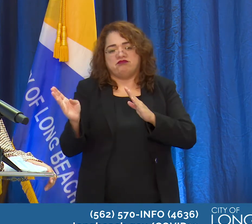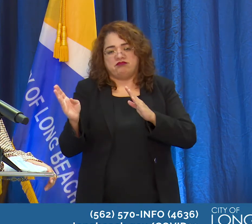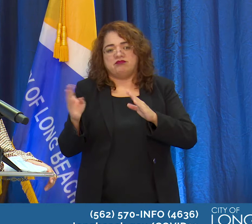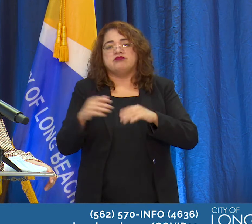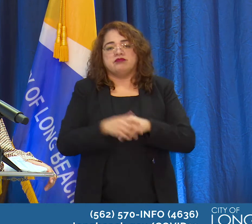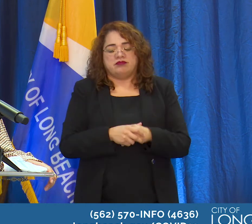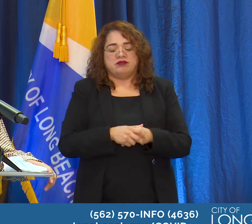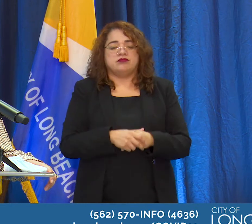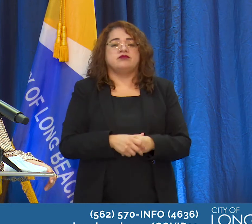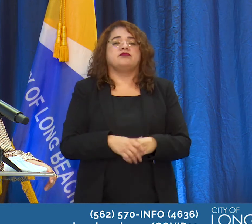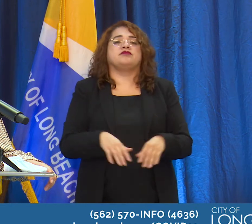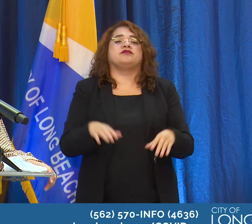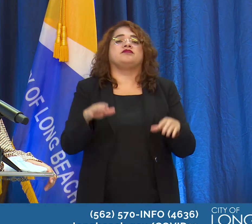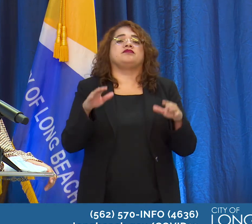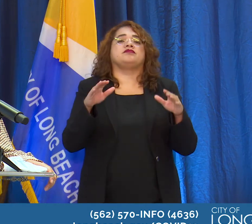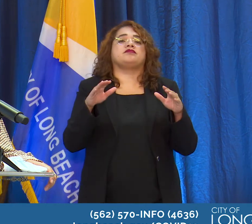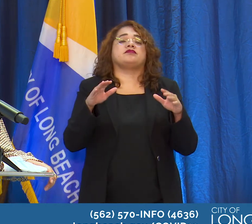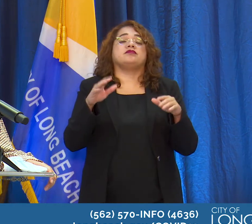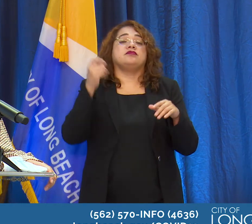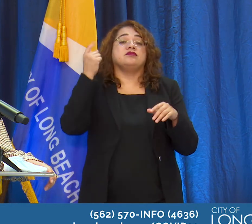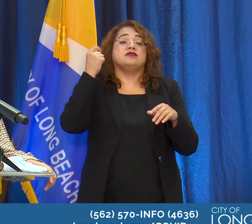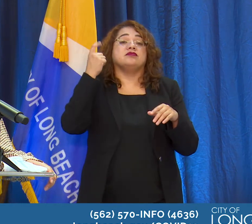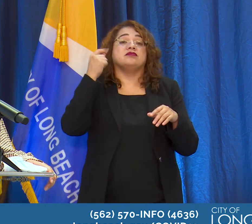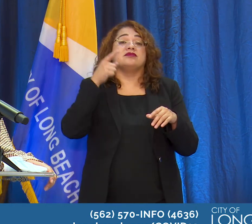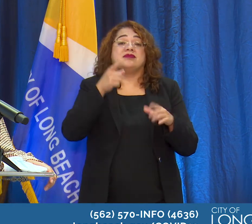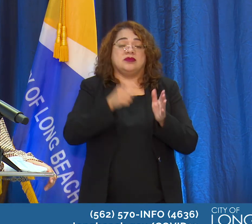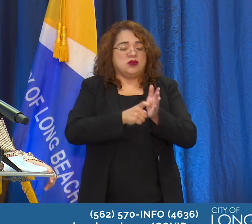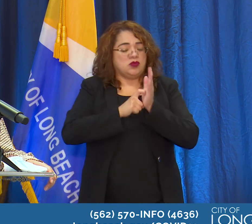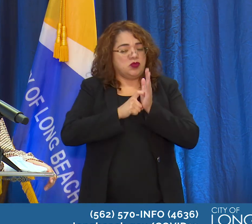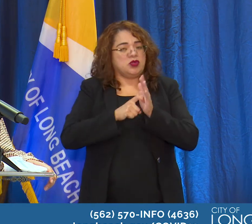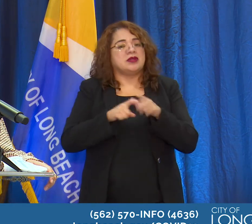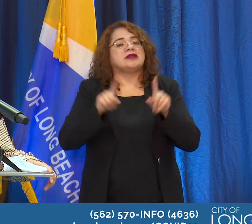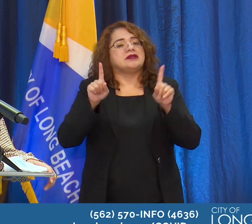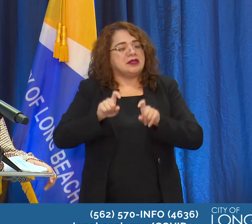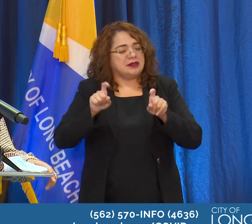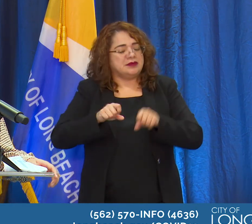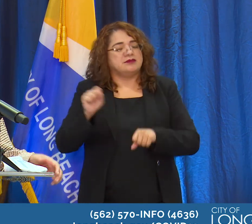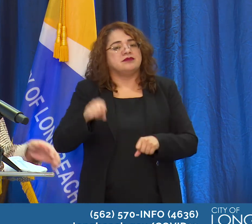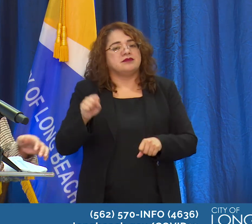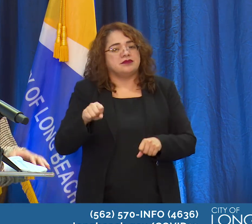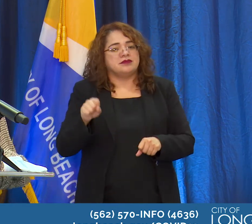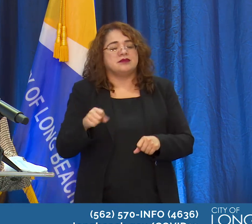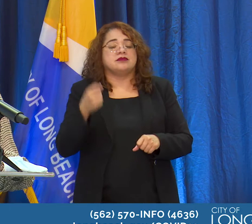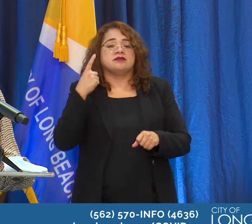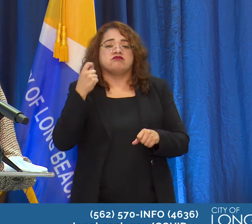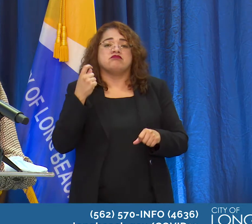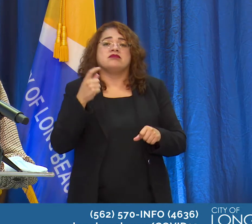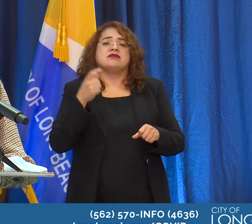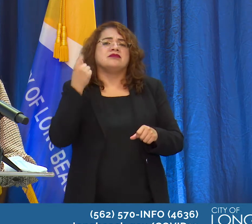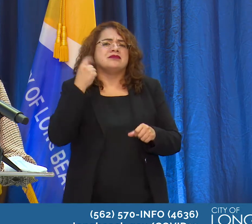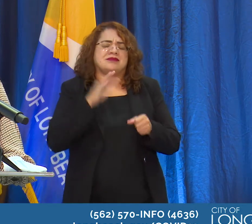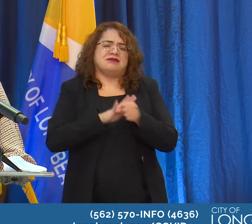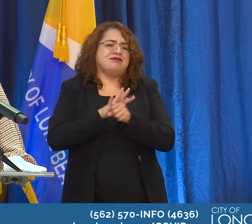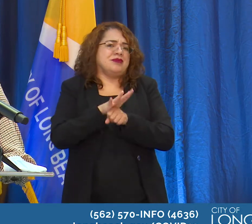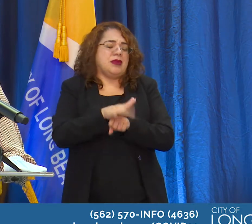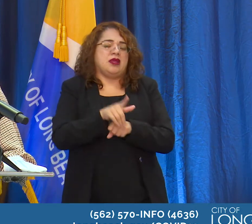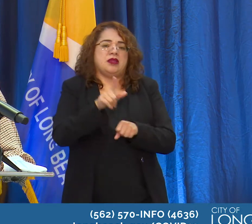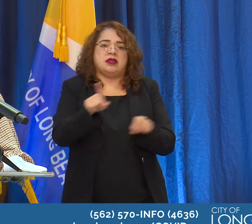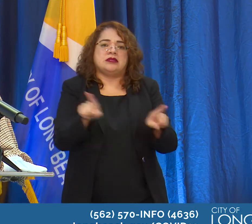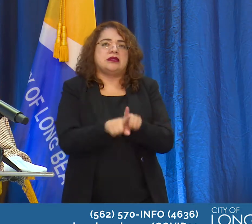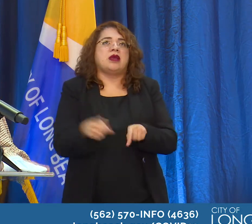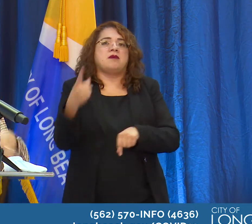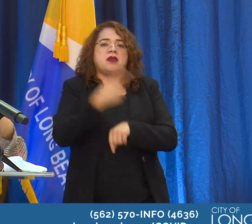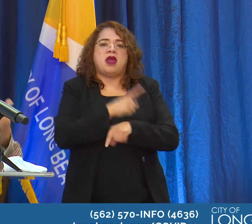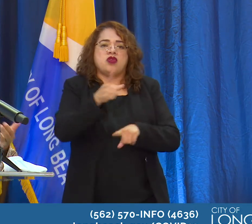la tarde. Quiero recordarles que sí se requieren citas, pero hay muchas citas generalmente disponibles el mismo